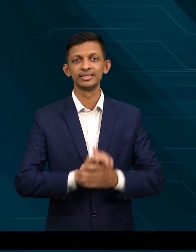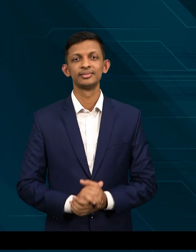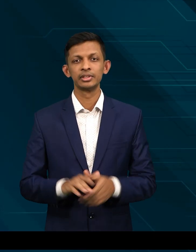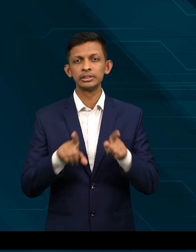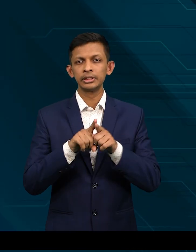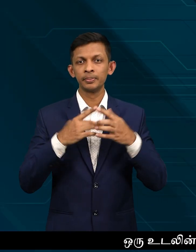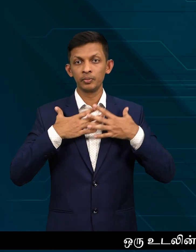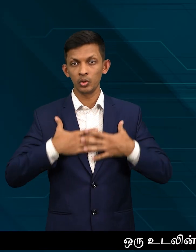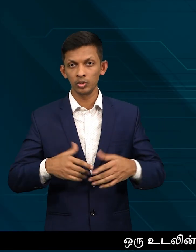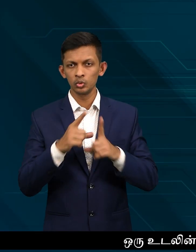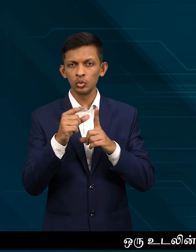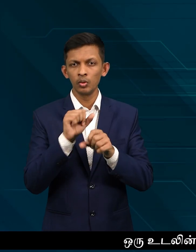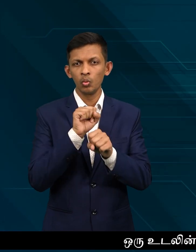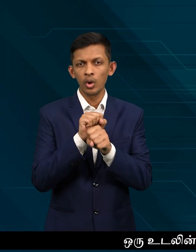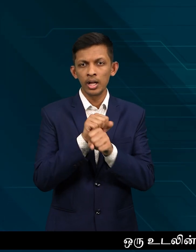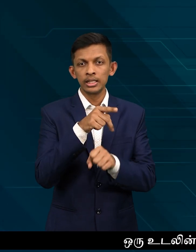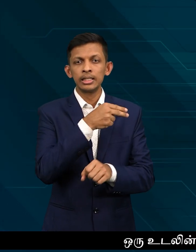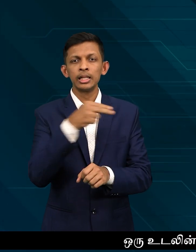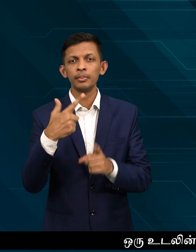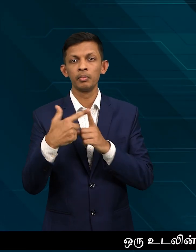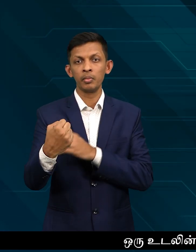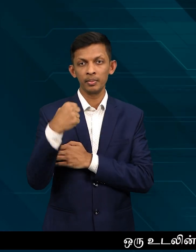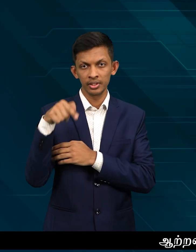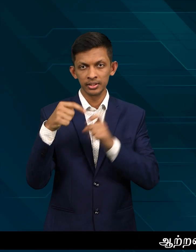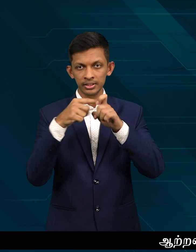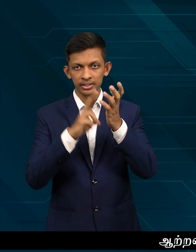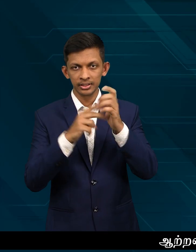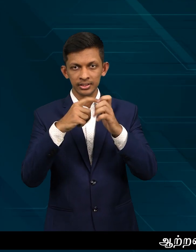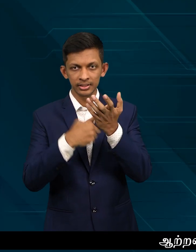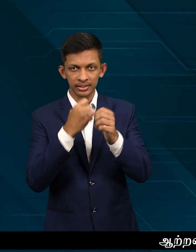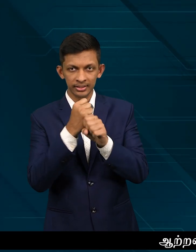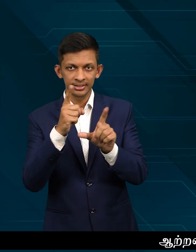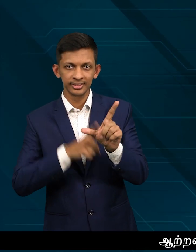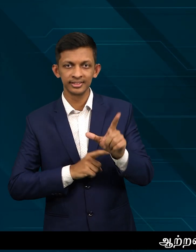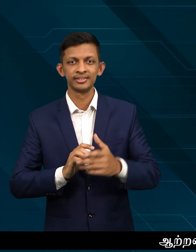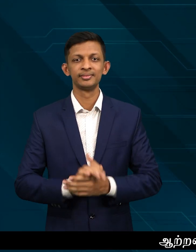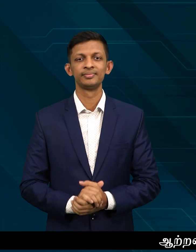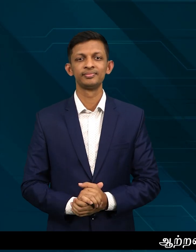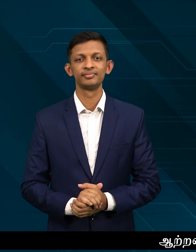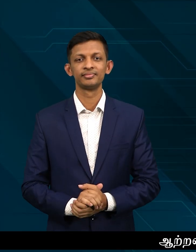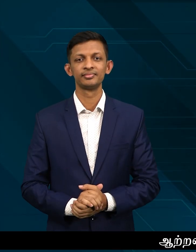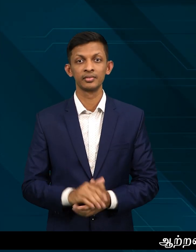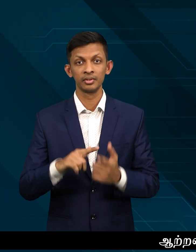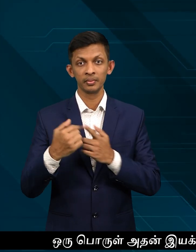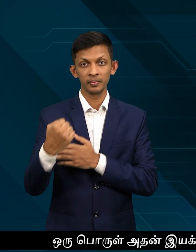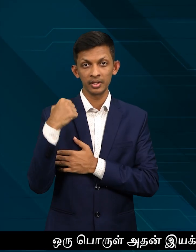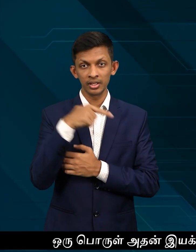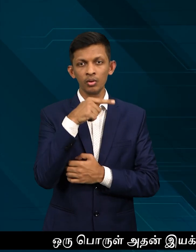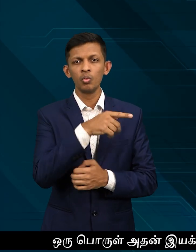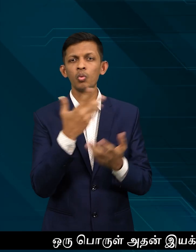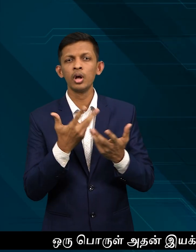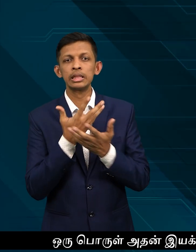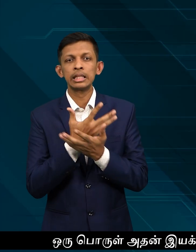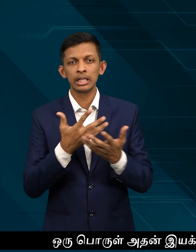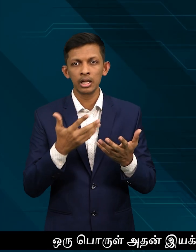நினைவு கூர்வோம். ஒரு உடலின் வேலையை செய்யும் திறன் அதன் ஆற்றல் என்று அழைக்கப்படுகிறது. ஒரு